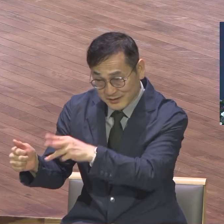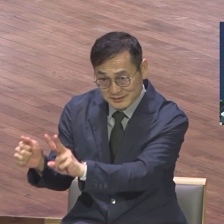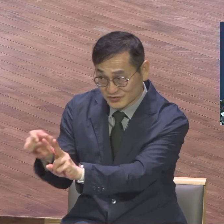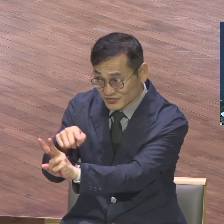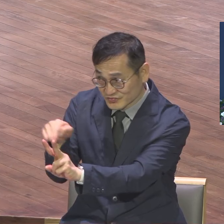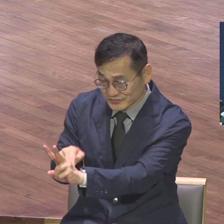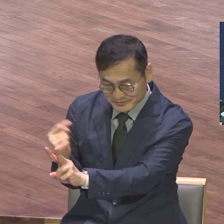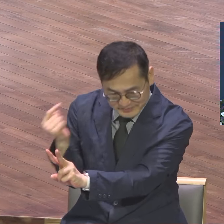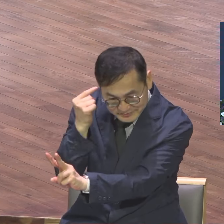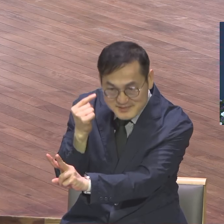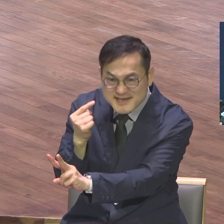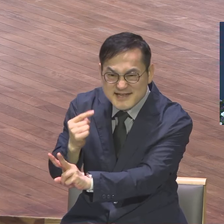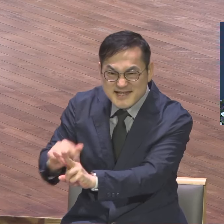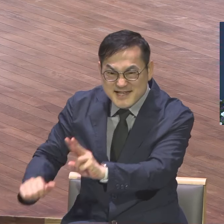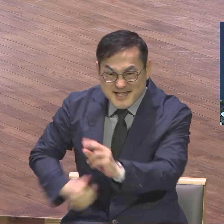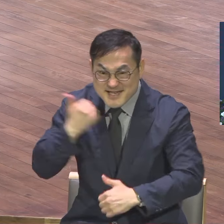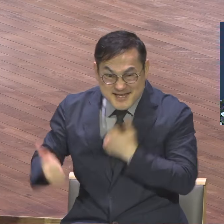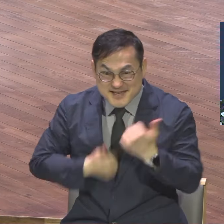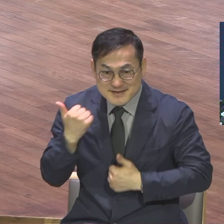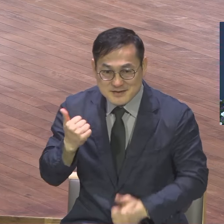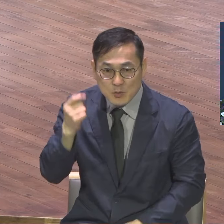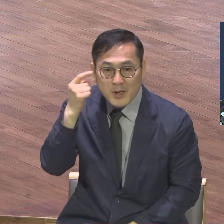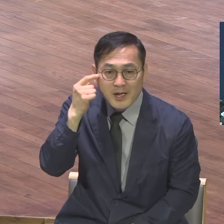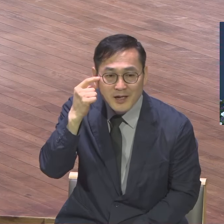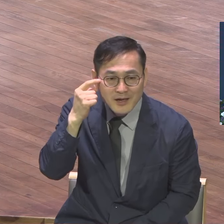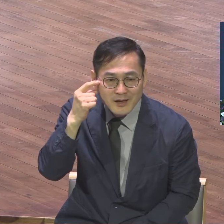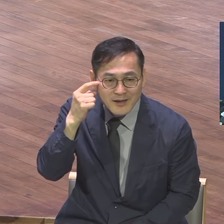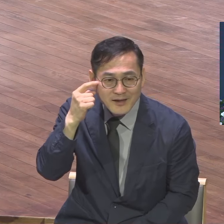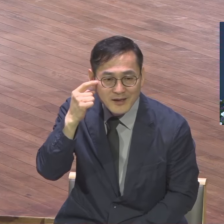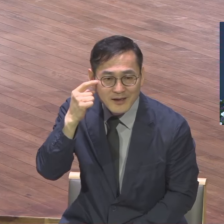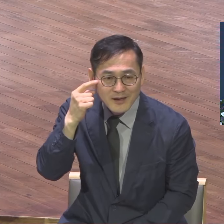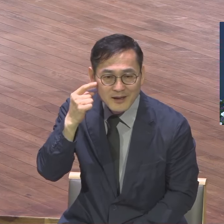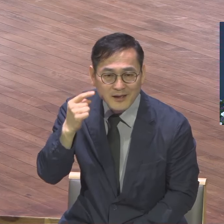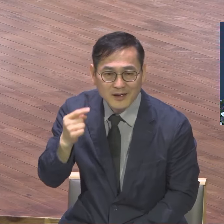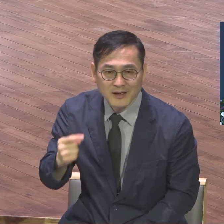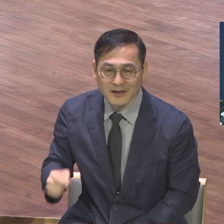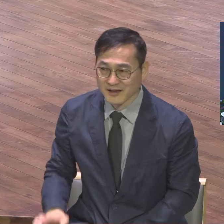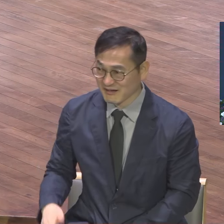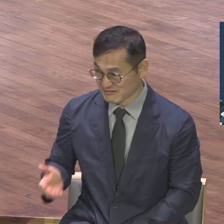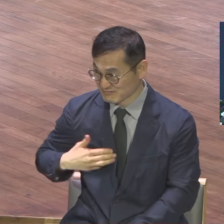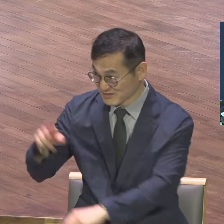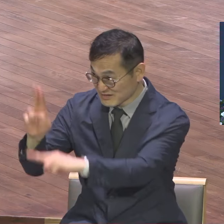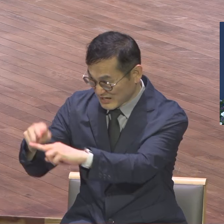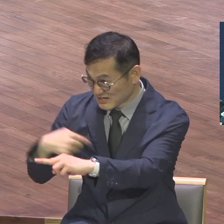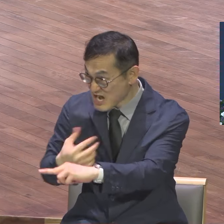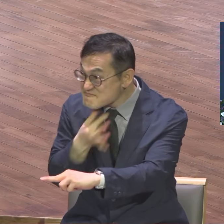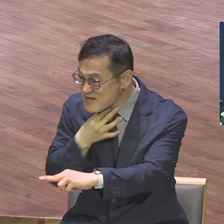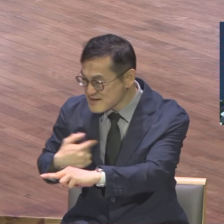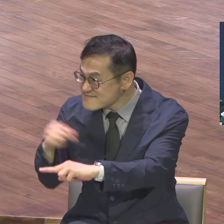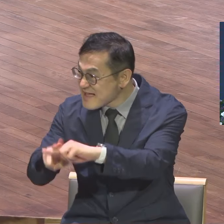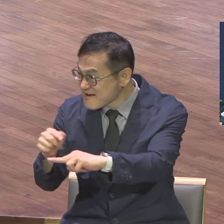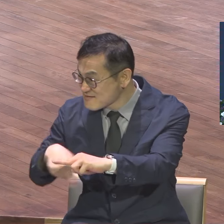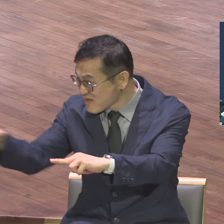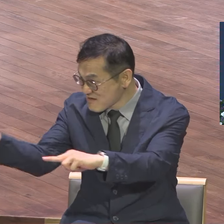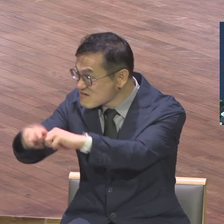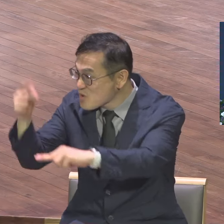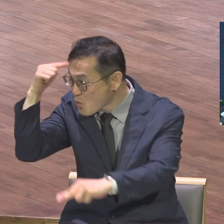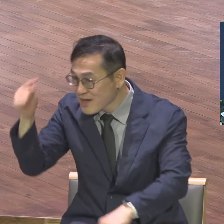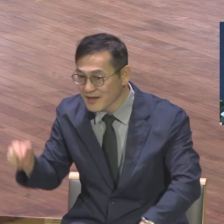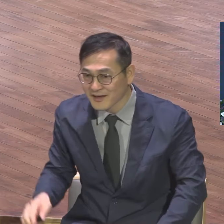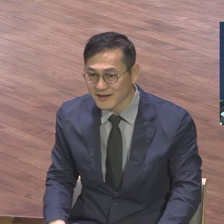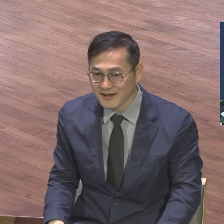냈잖아요. 심히 화를 냈어요. 그 무슨 말입니까? 똑같은 생각입니다. 야, 너희들만